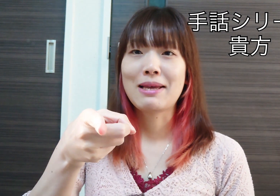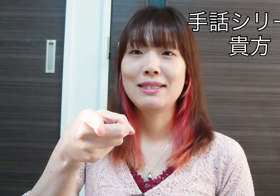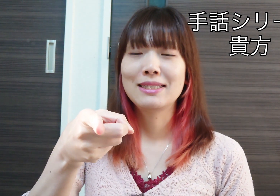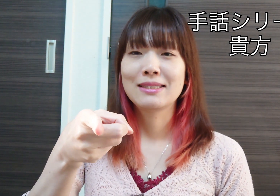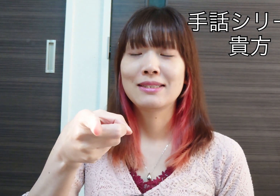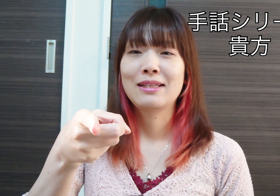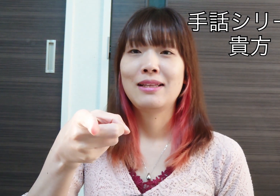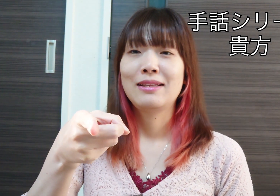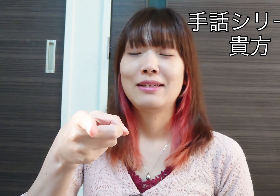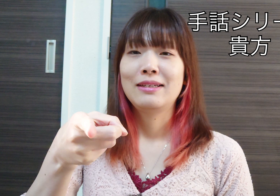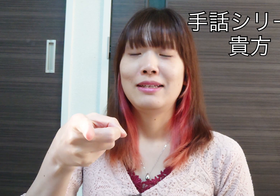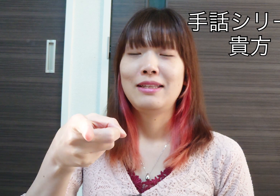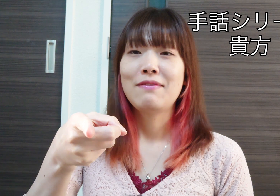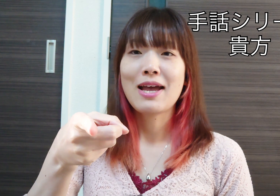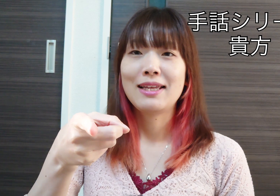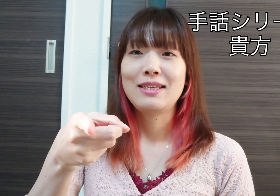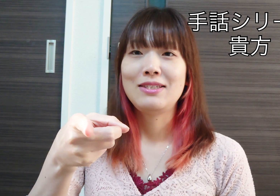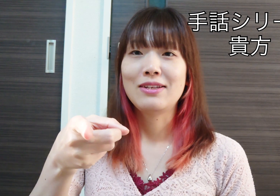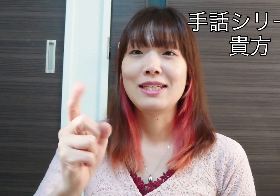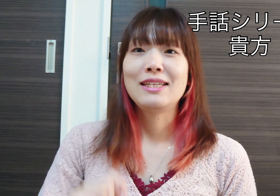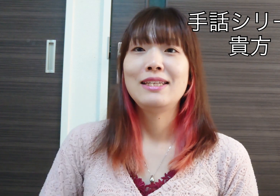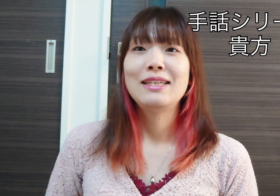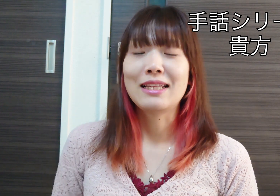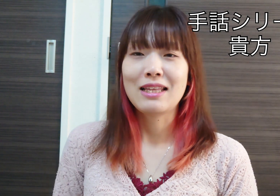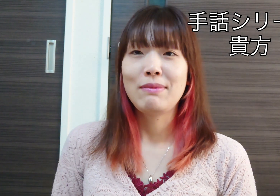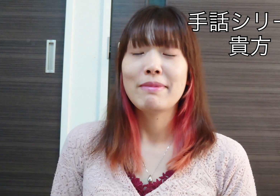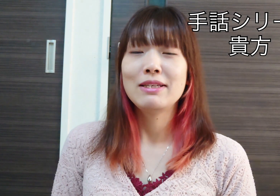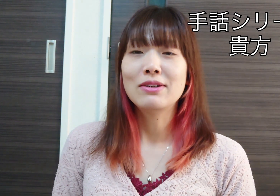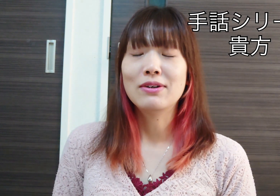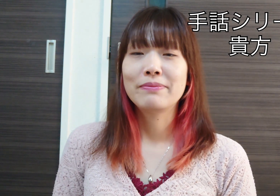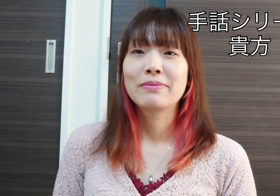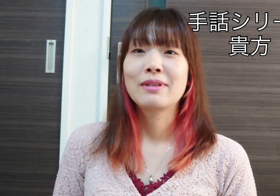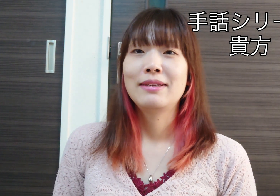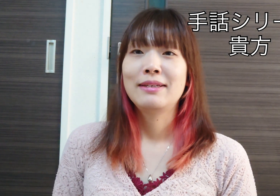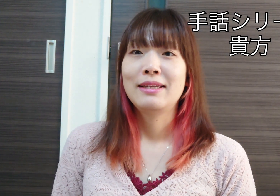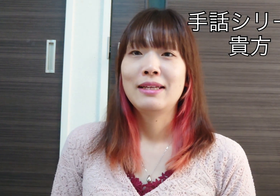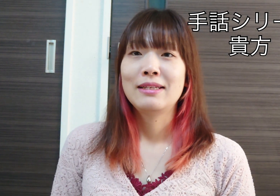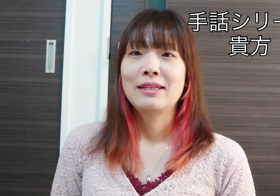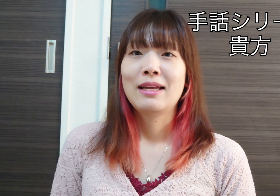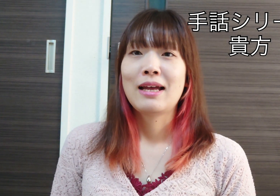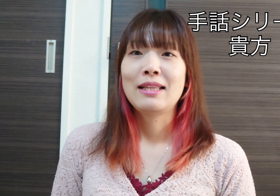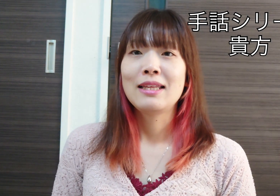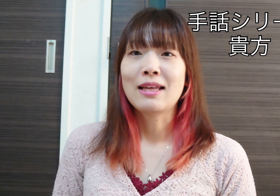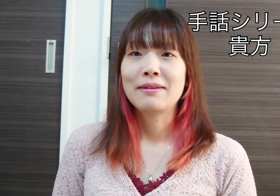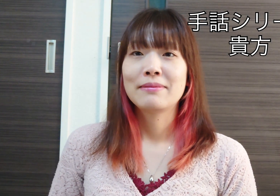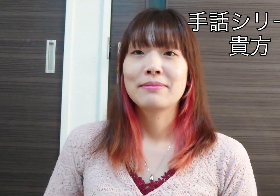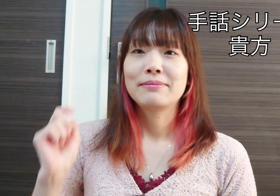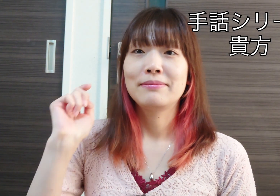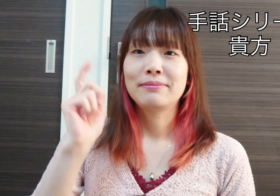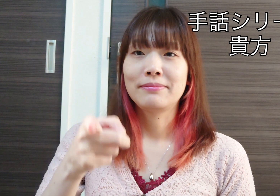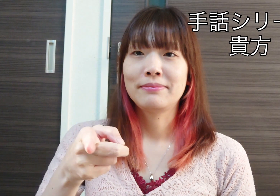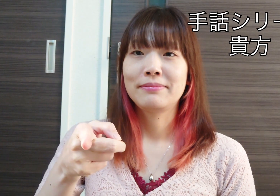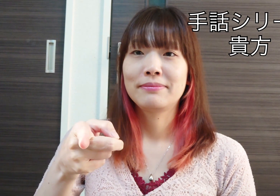。では一緒にやってみましょう。あなた、